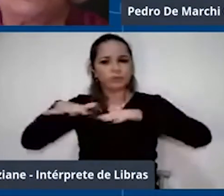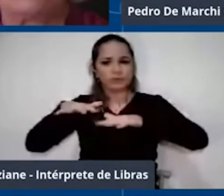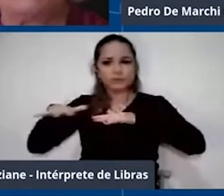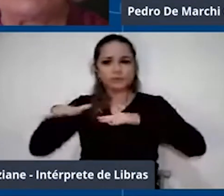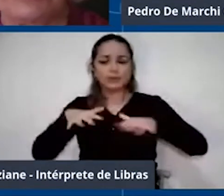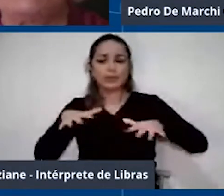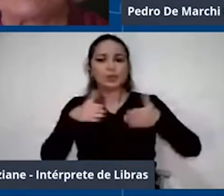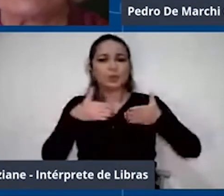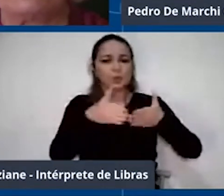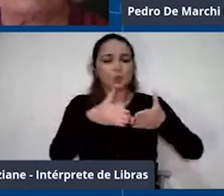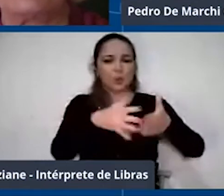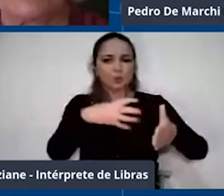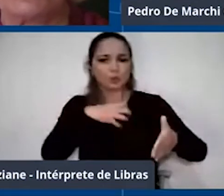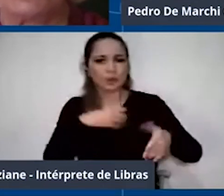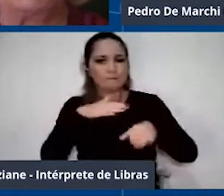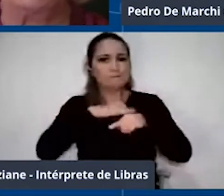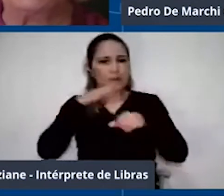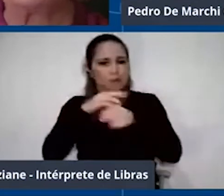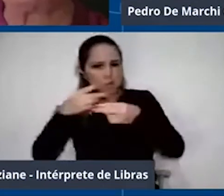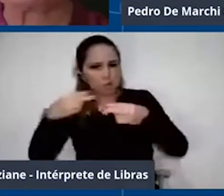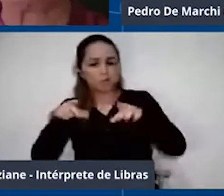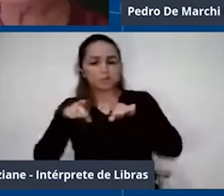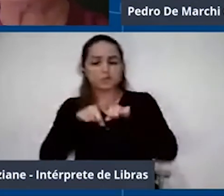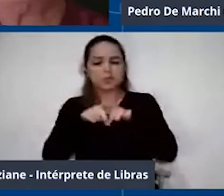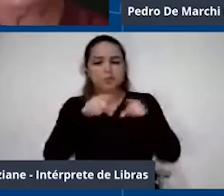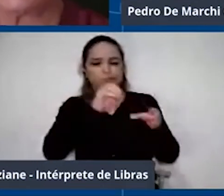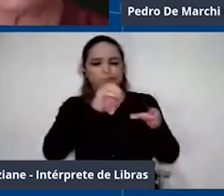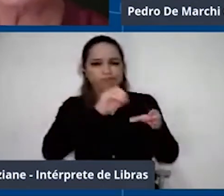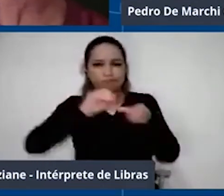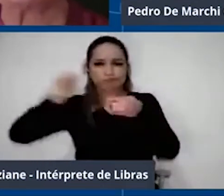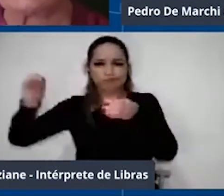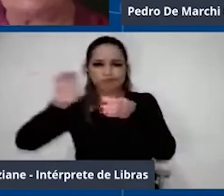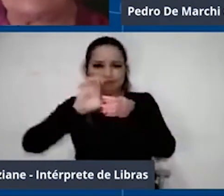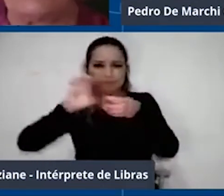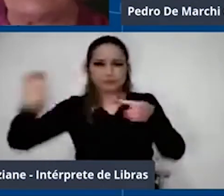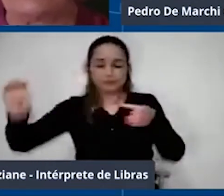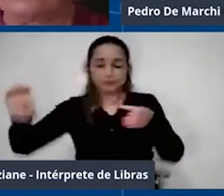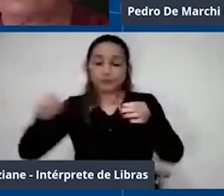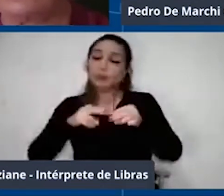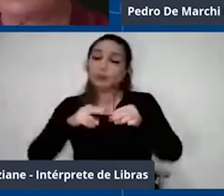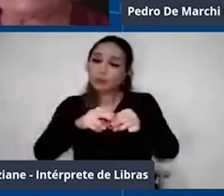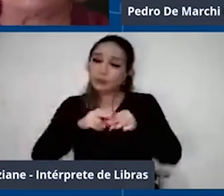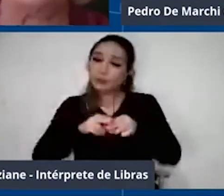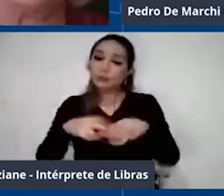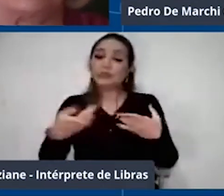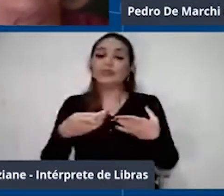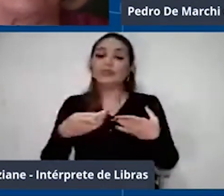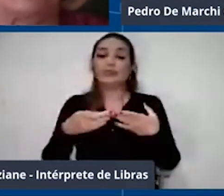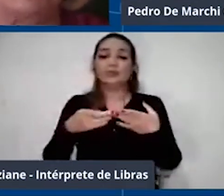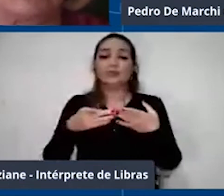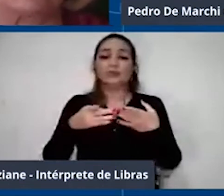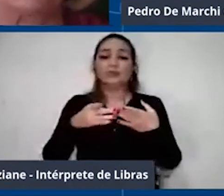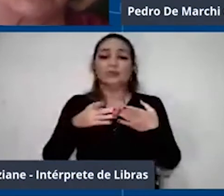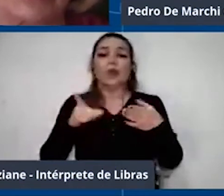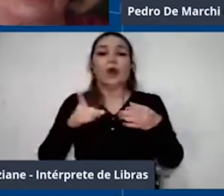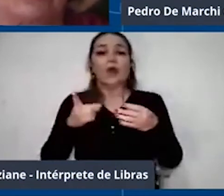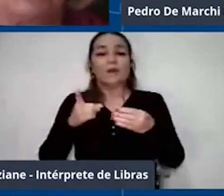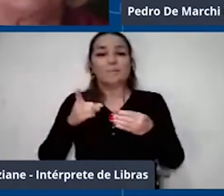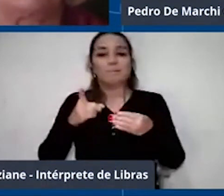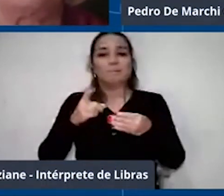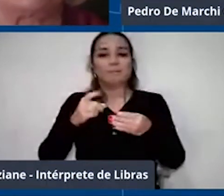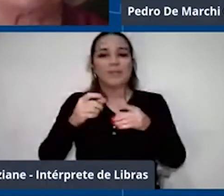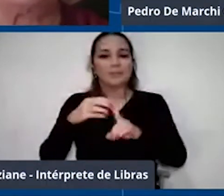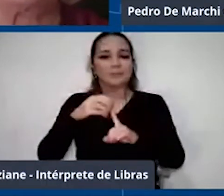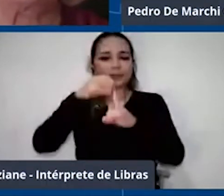terminais, com uma dinamização grande disso. Por isso, o embaixador argentino está, e o encarregado de negócios, o ministro